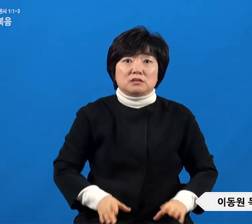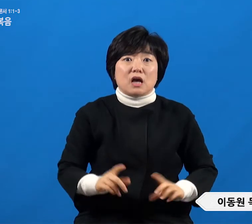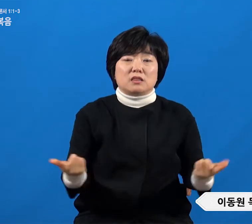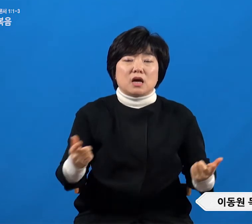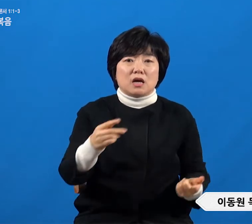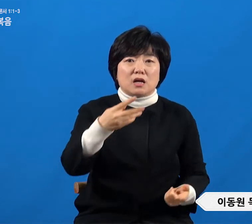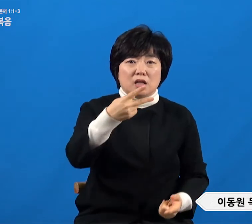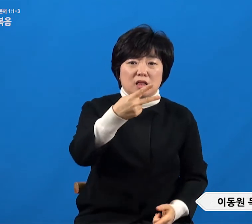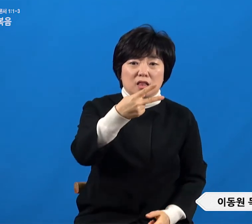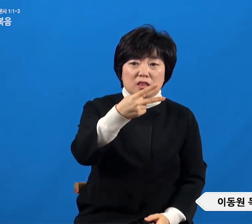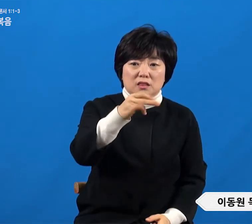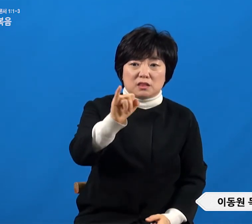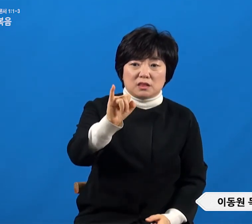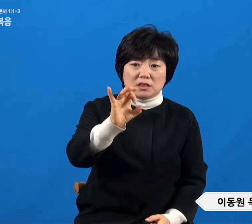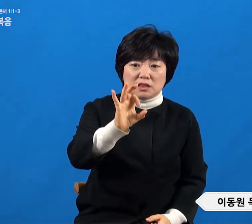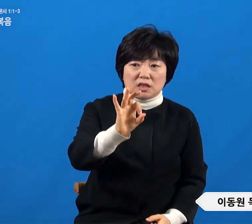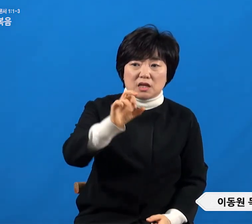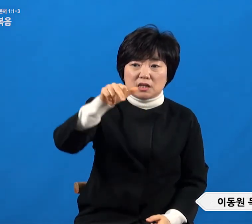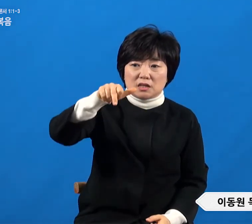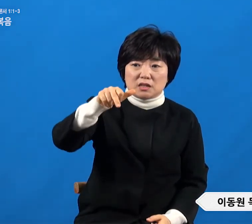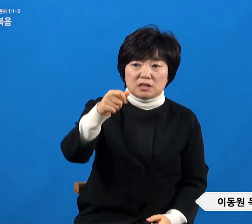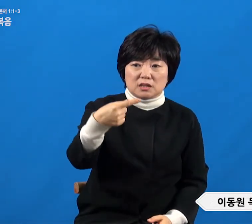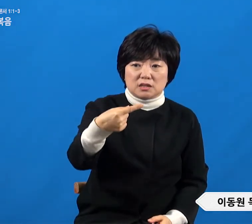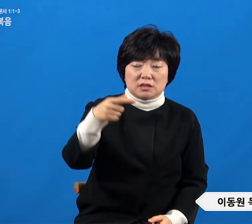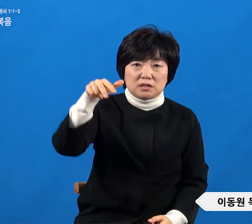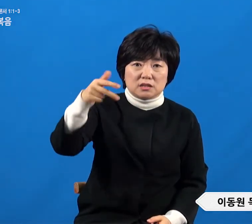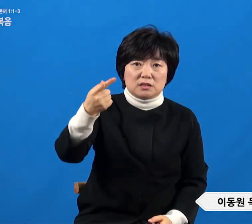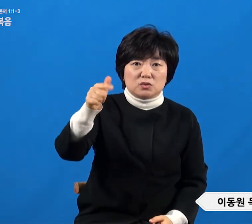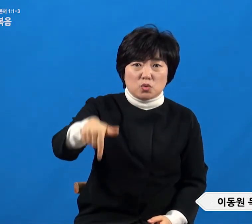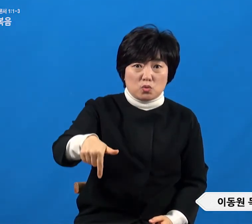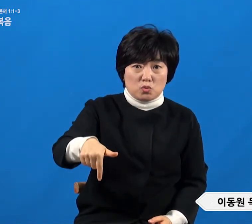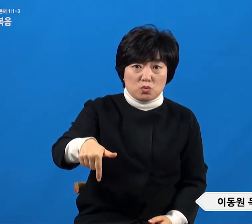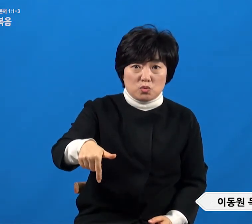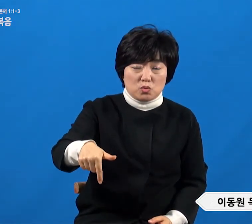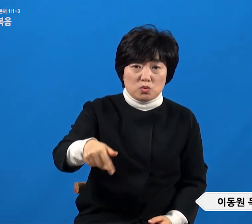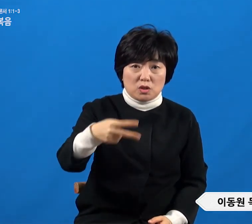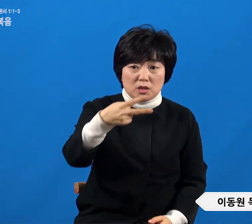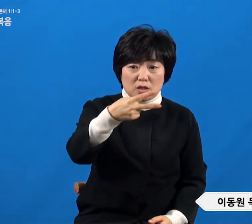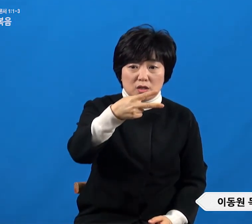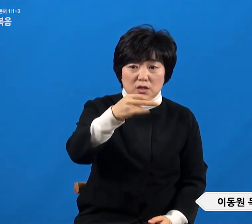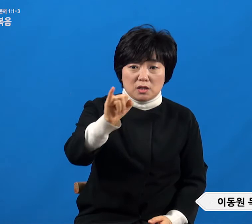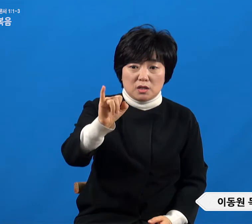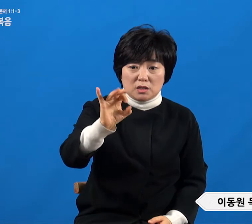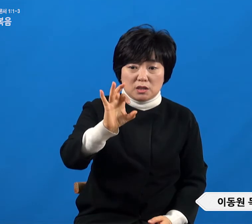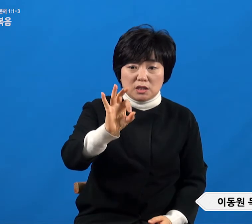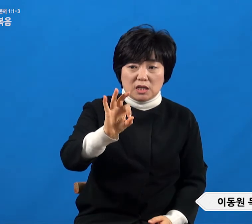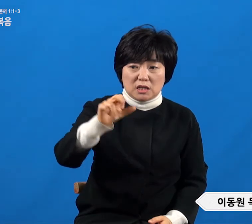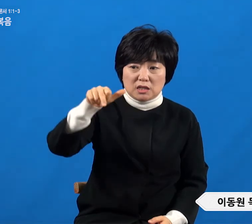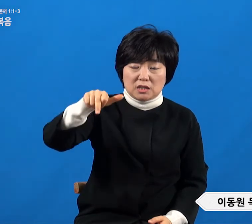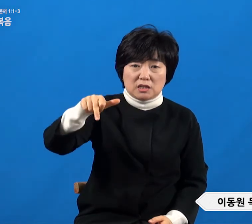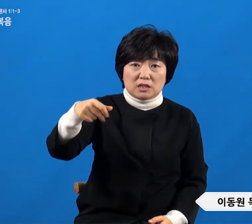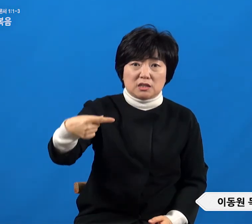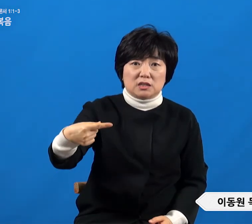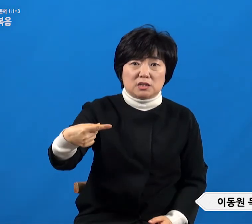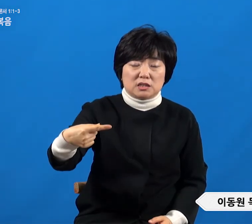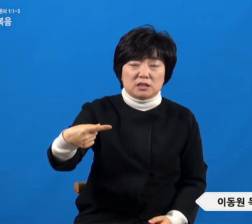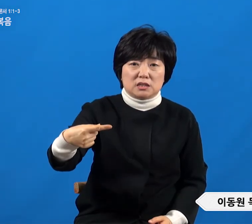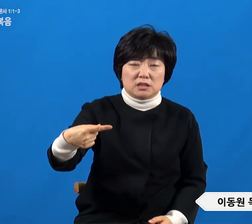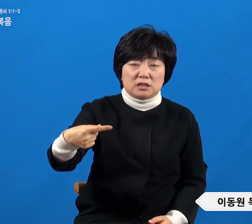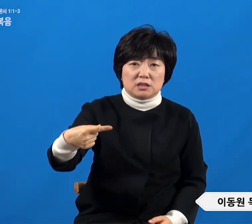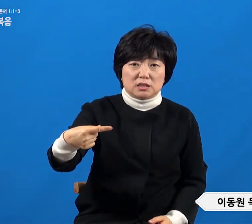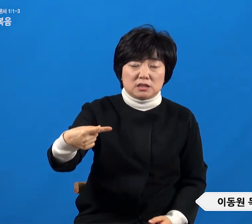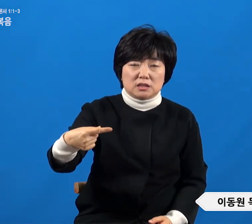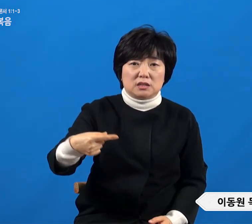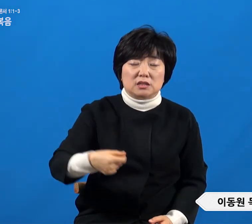딩크족 들어보셨어요? 딩크족. 영어로 딩크, 이게 나와야지 나오라고 그랬는데